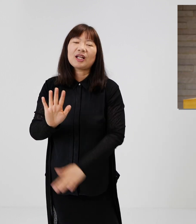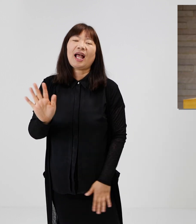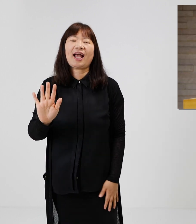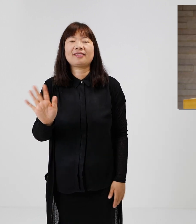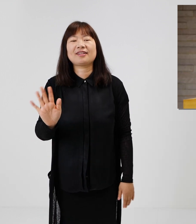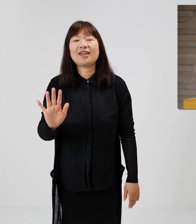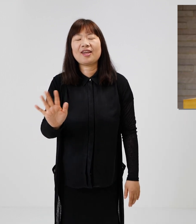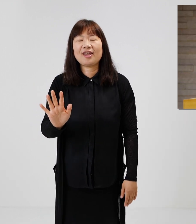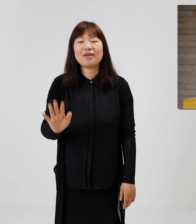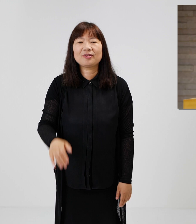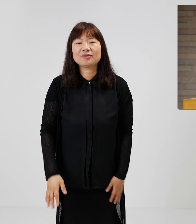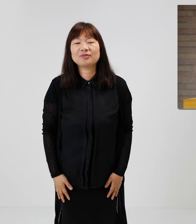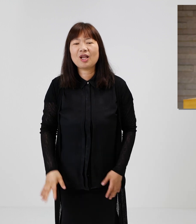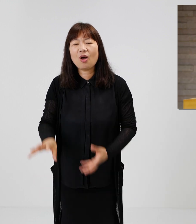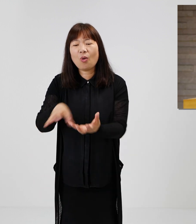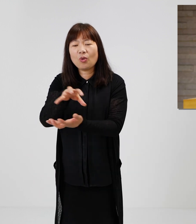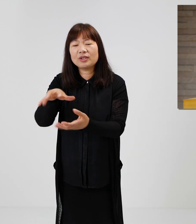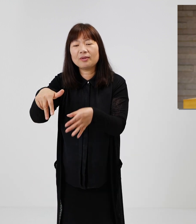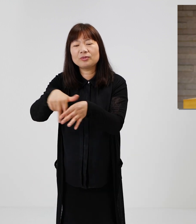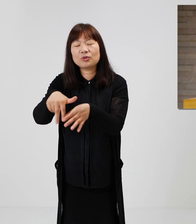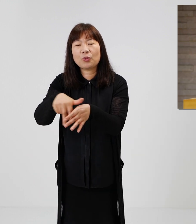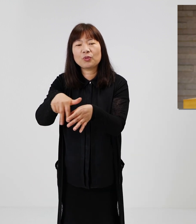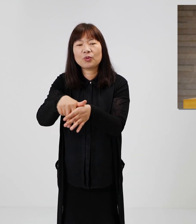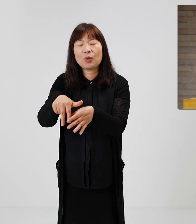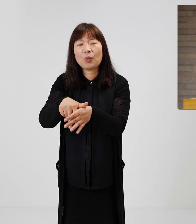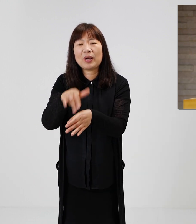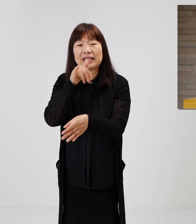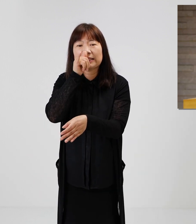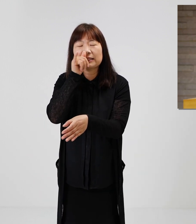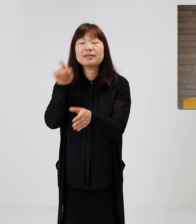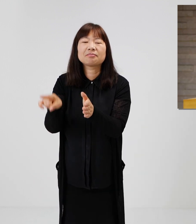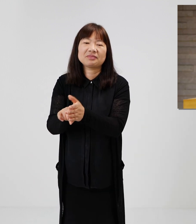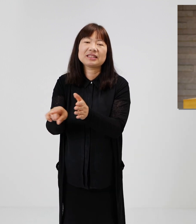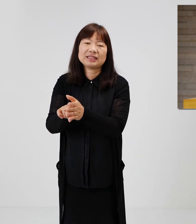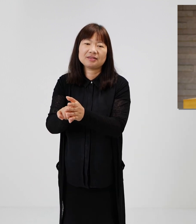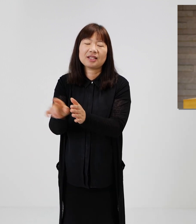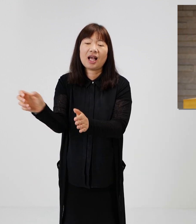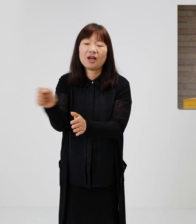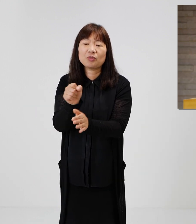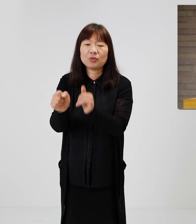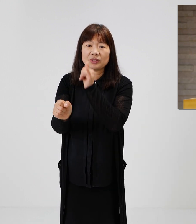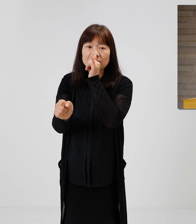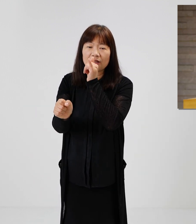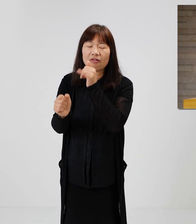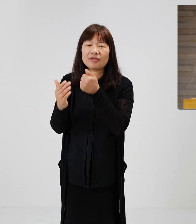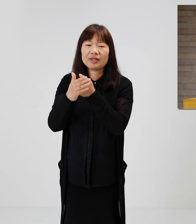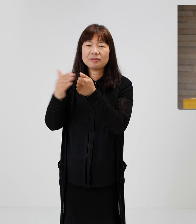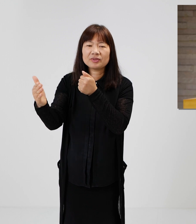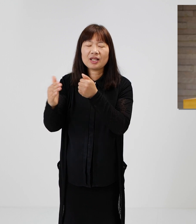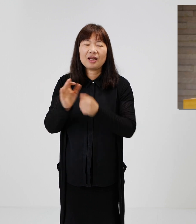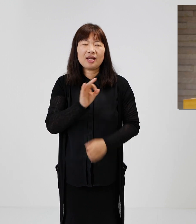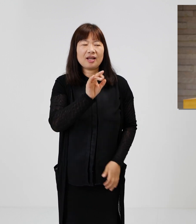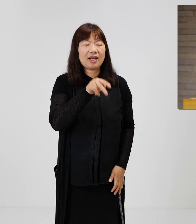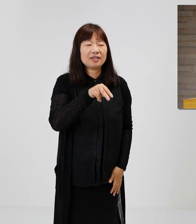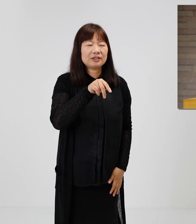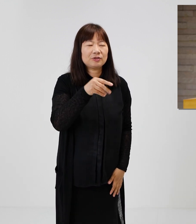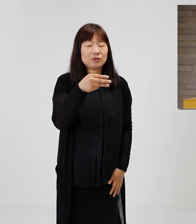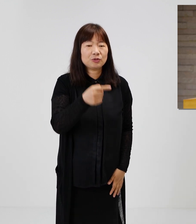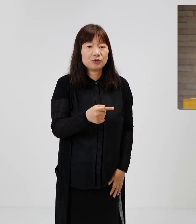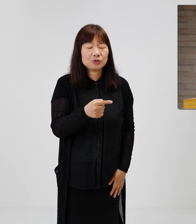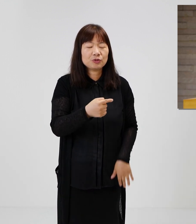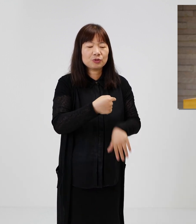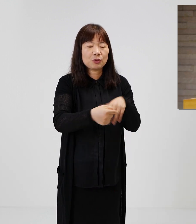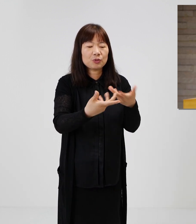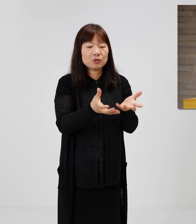이런 혼합주의가 바탕이 된 신앙 상태예요. 그게 아수르 족속과